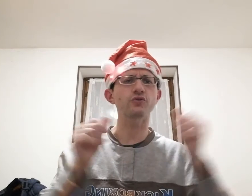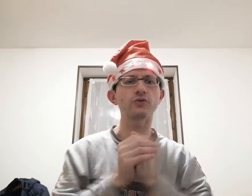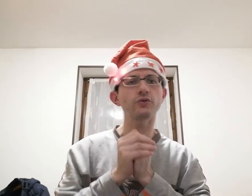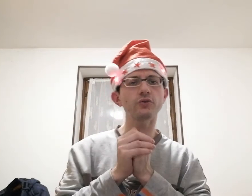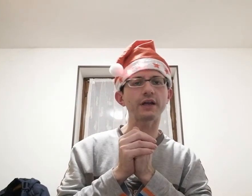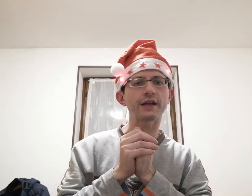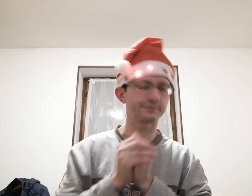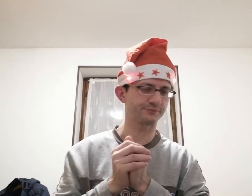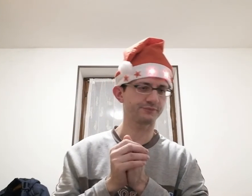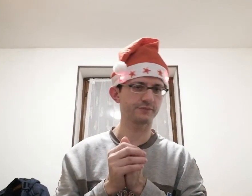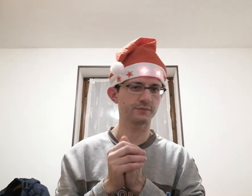giorno. Ok,